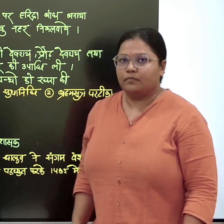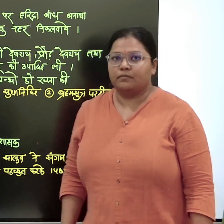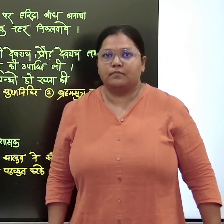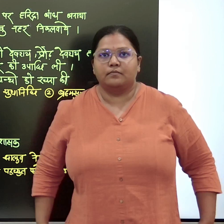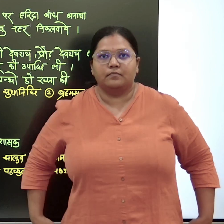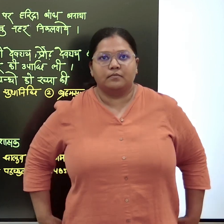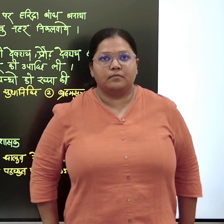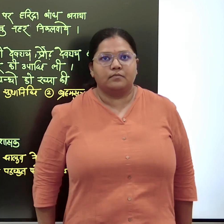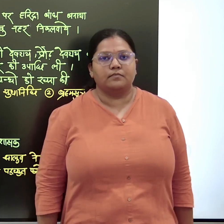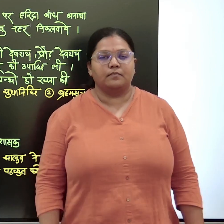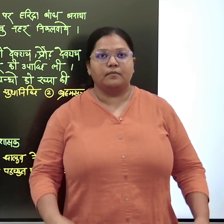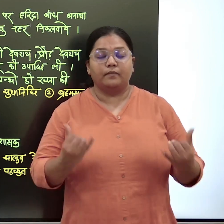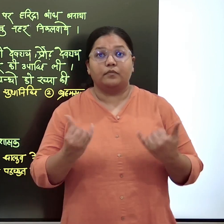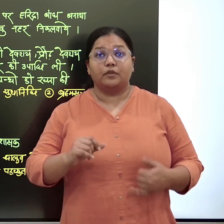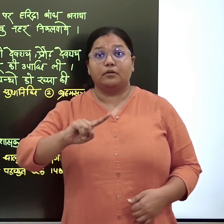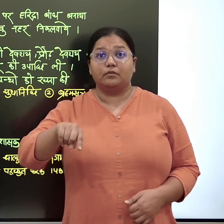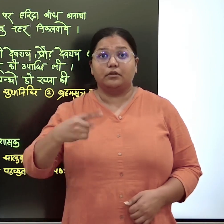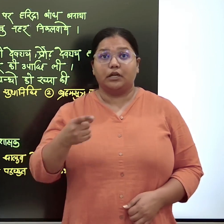देवराय प्रथम के बारे में लिखो।